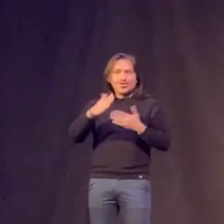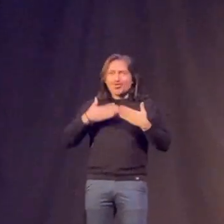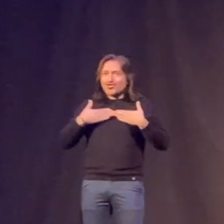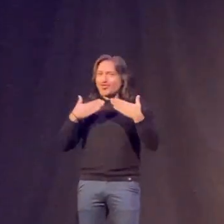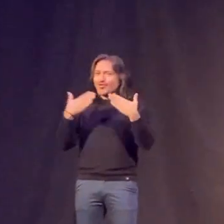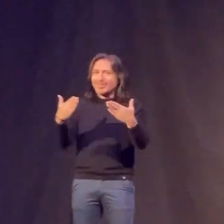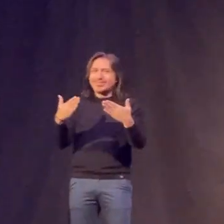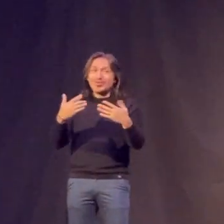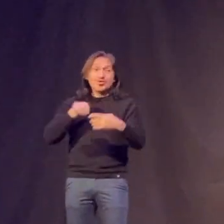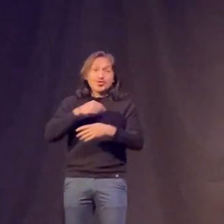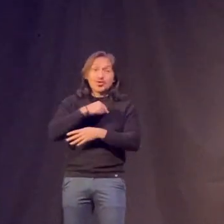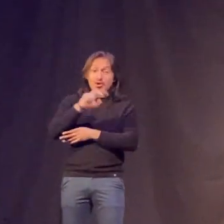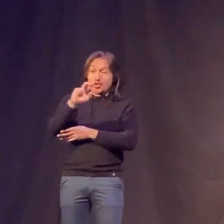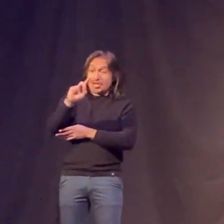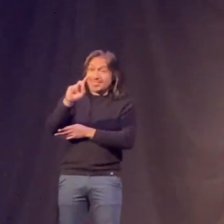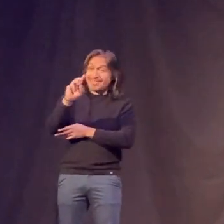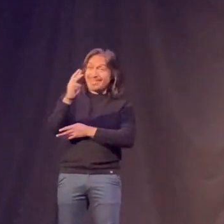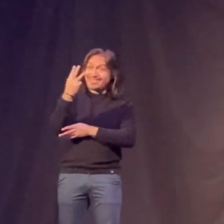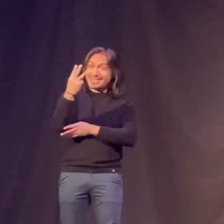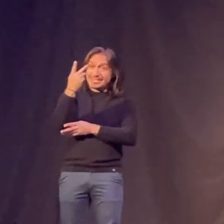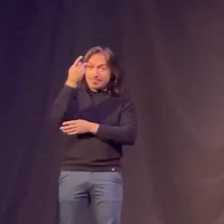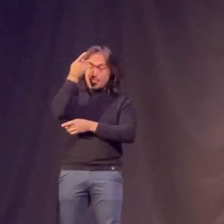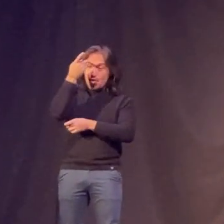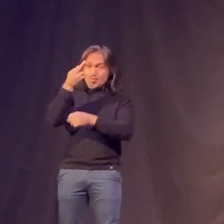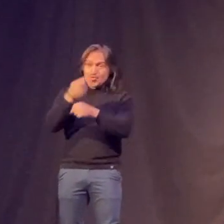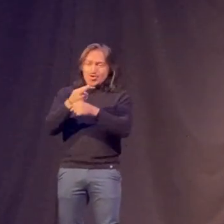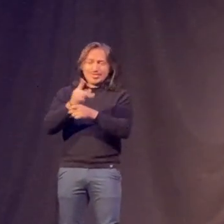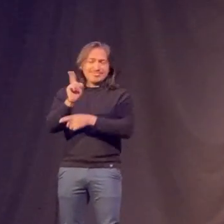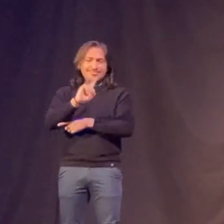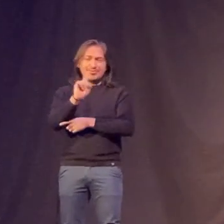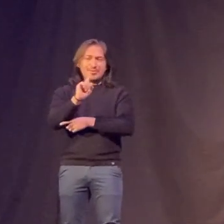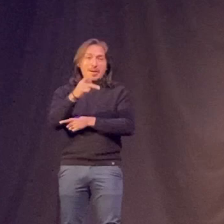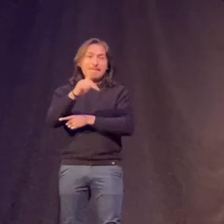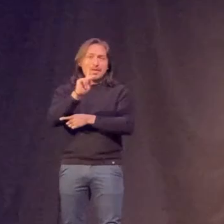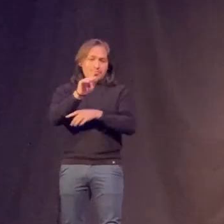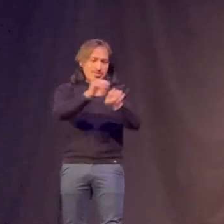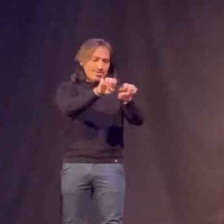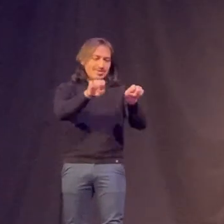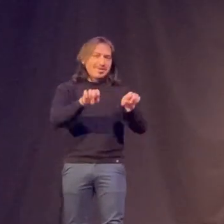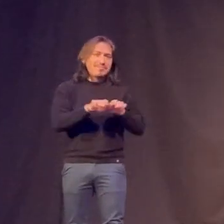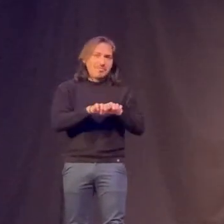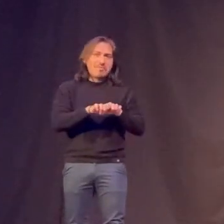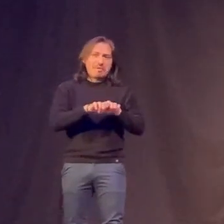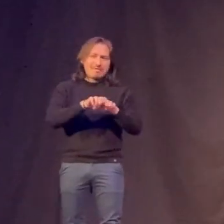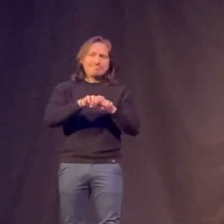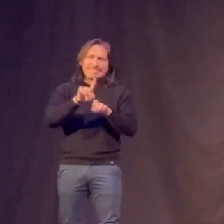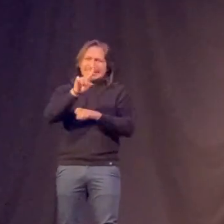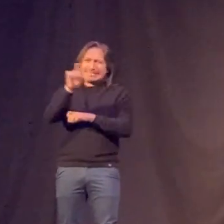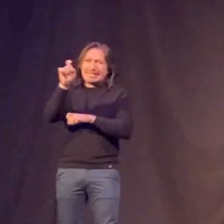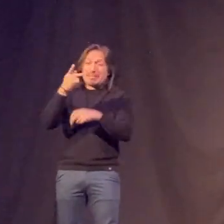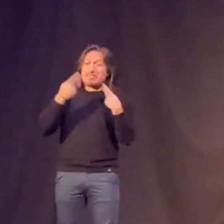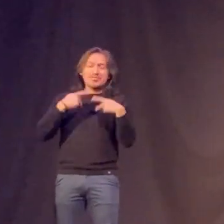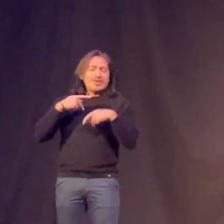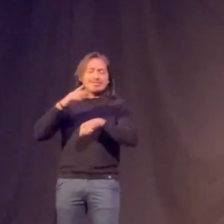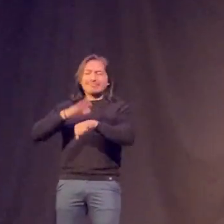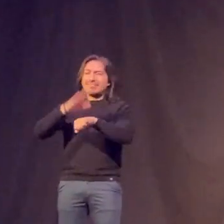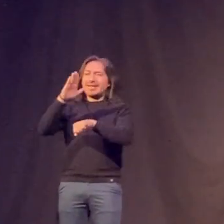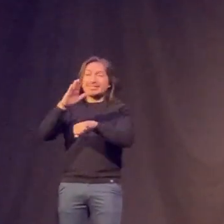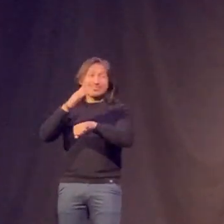somos 33 productores, pero sí somos un equipo de más de 100 personas apasionadas por el teatro que queremos